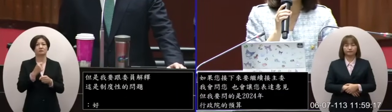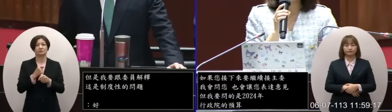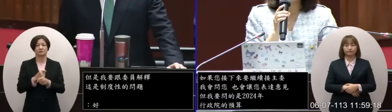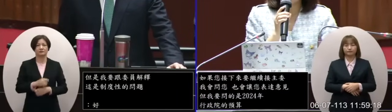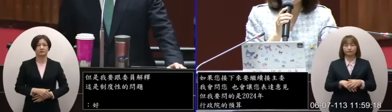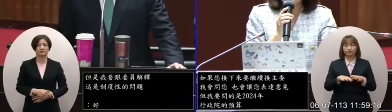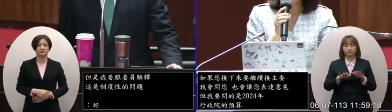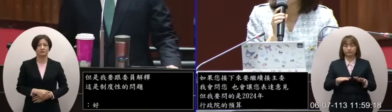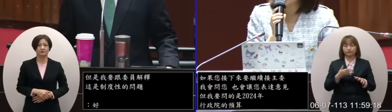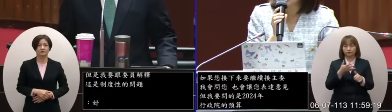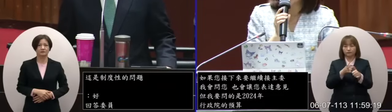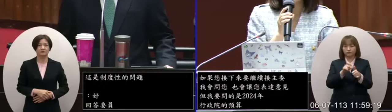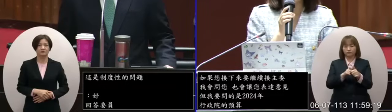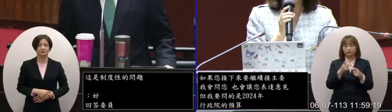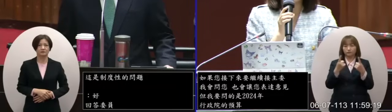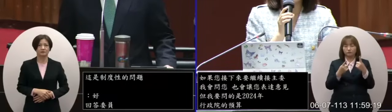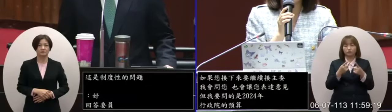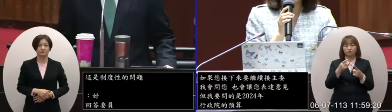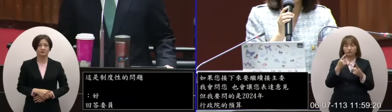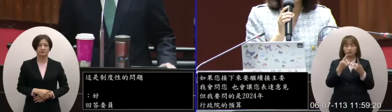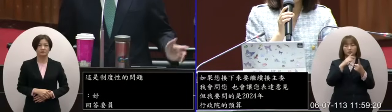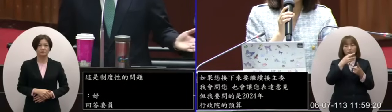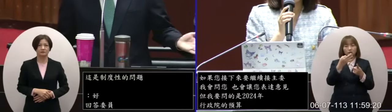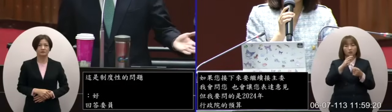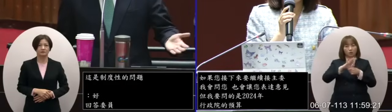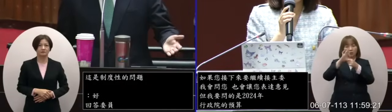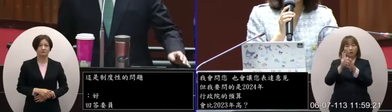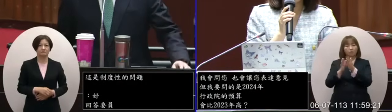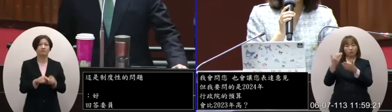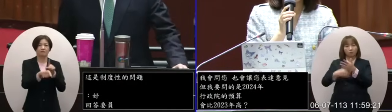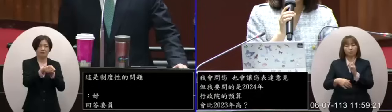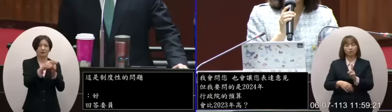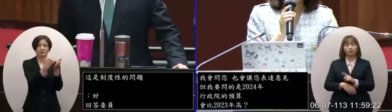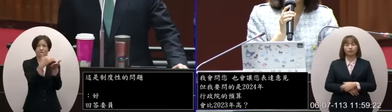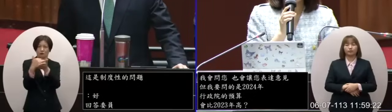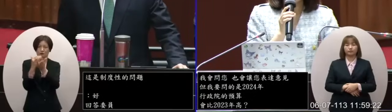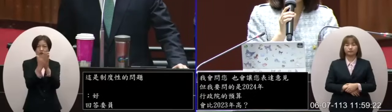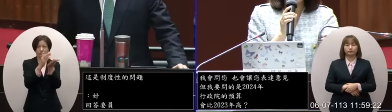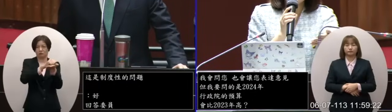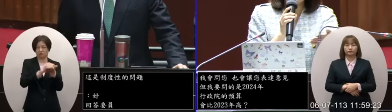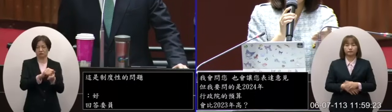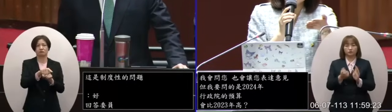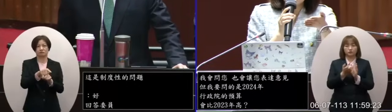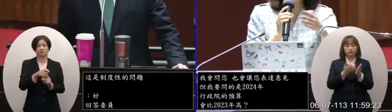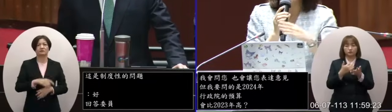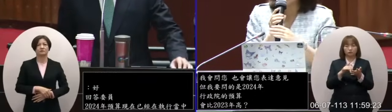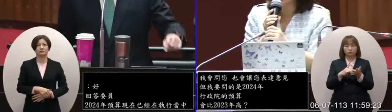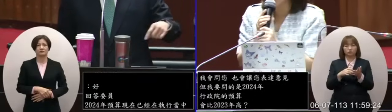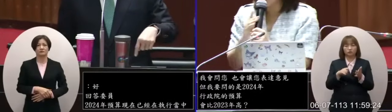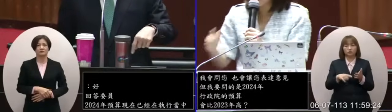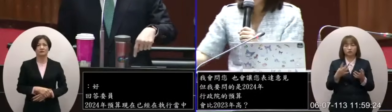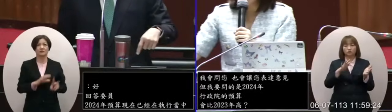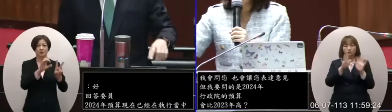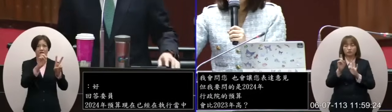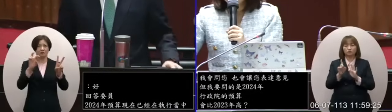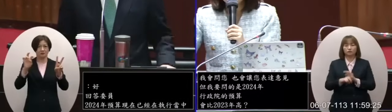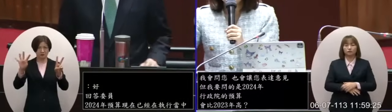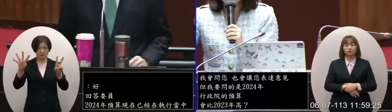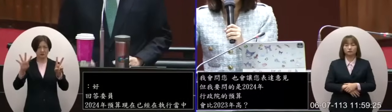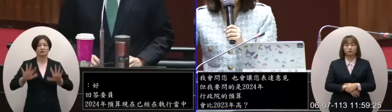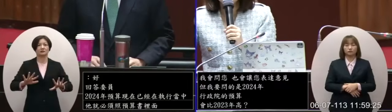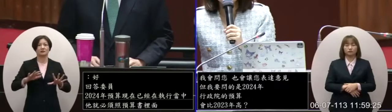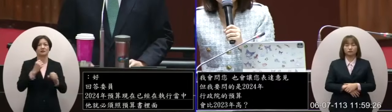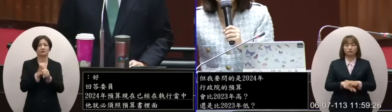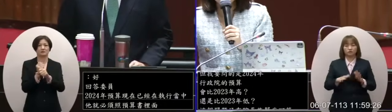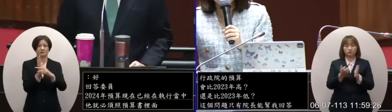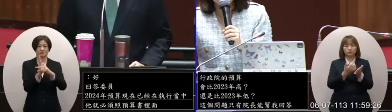是，所以我的问题是会比较高还是比较低嘛？ 就照预算书里面的。 那预算，我们现在预算的 2024已经在执行了。